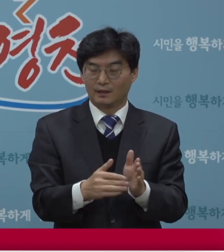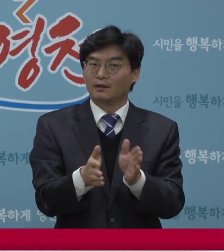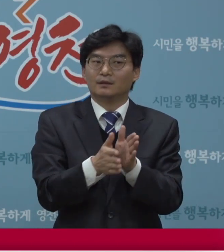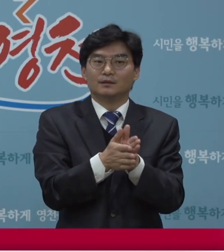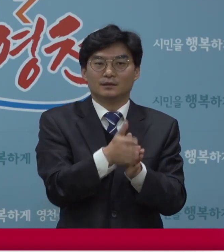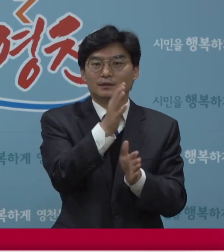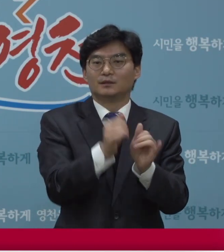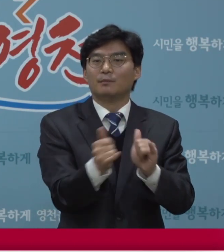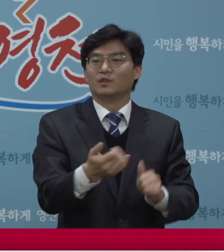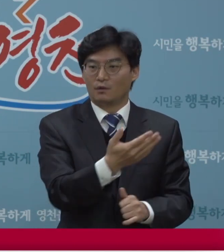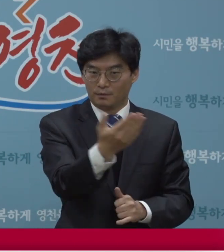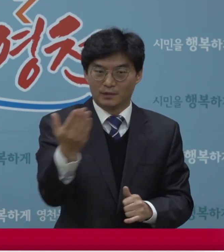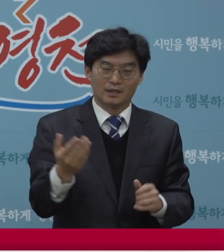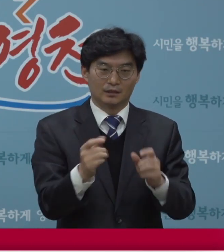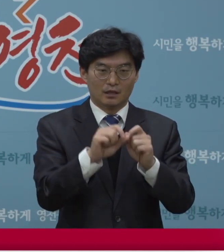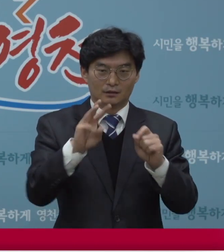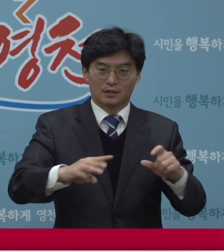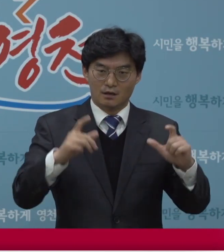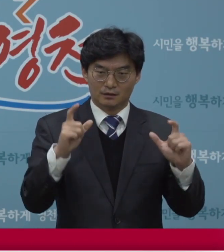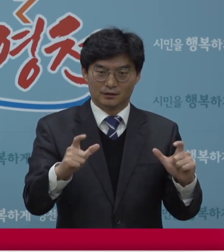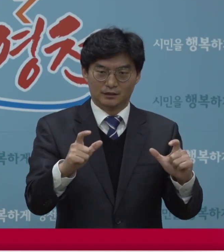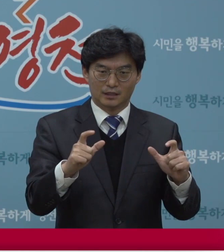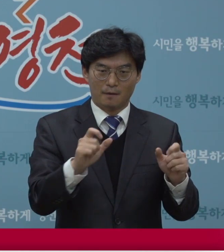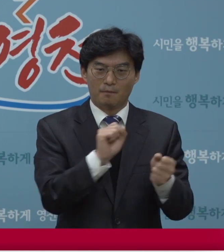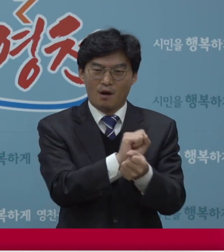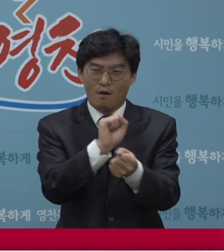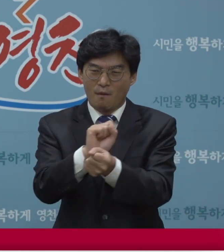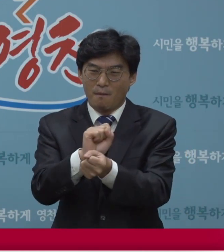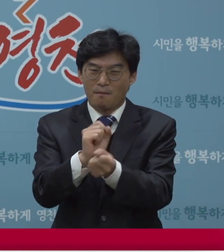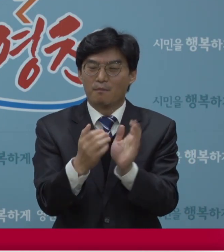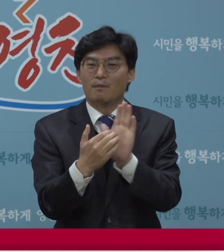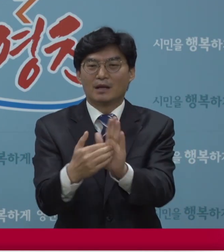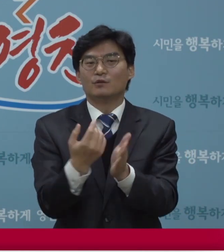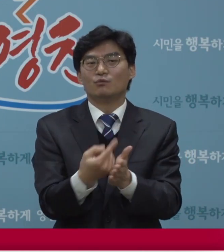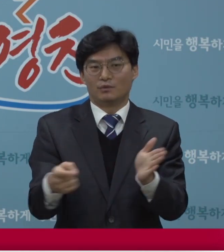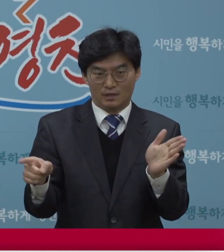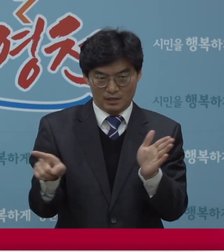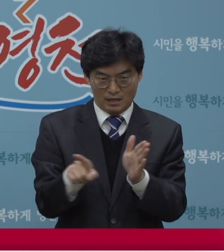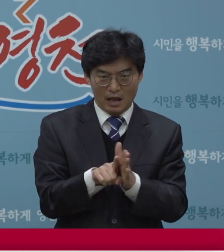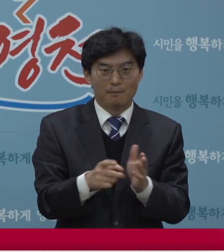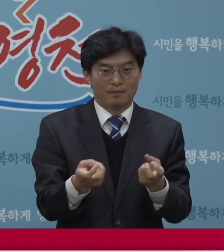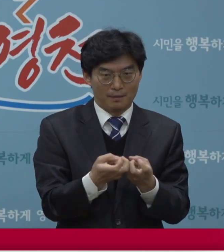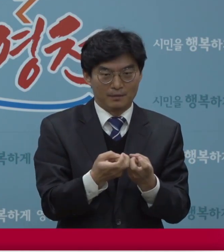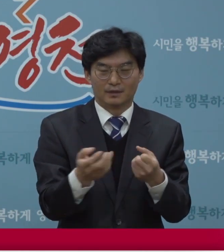시민들께서는 지역 내 확산을 조기에 막기 위한 조치이니 이해해 주셨으면 합니다.